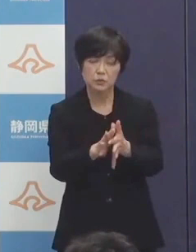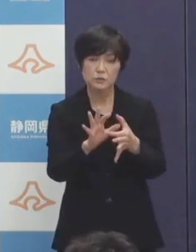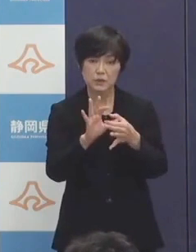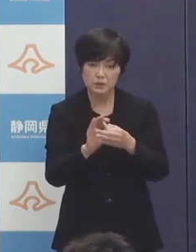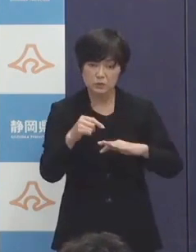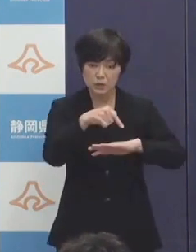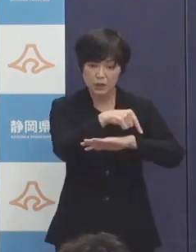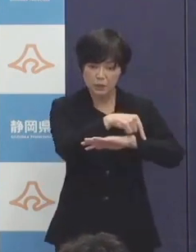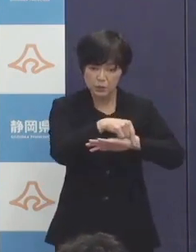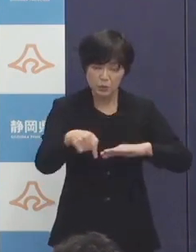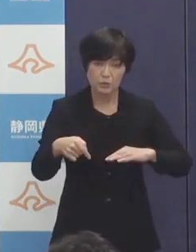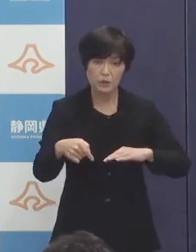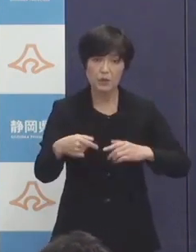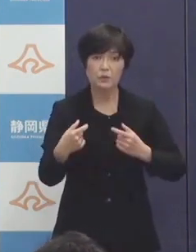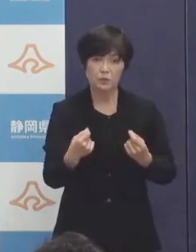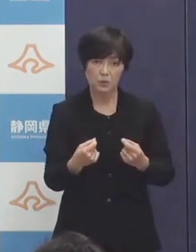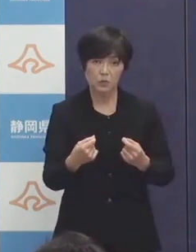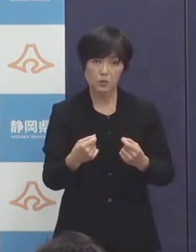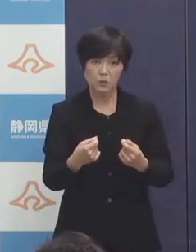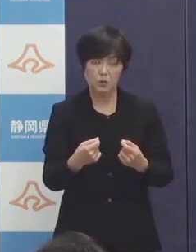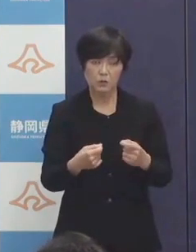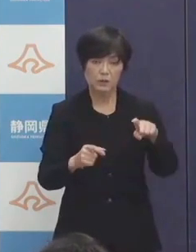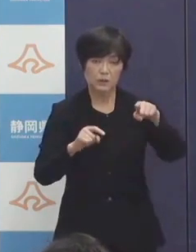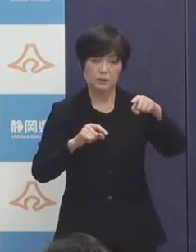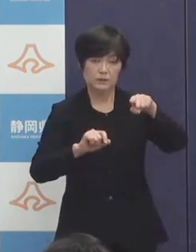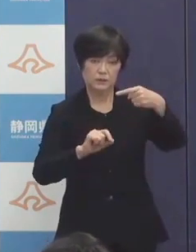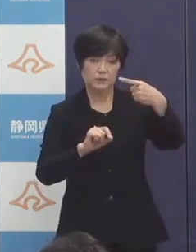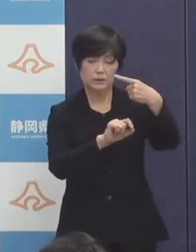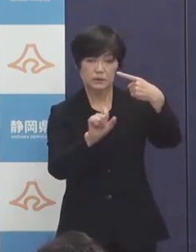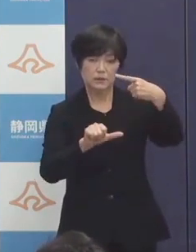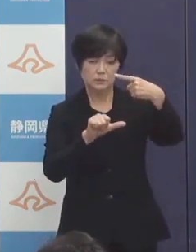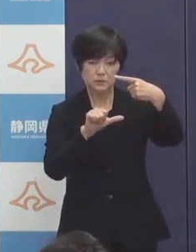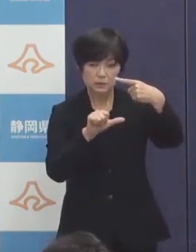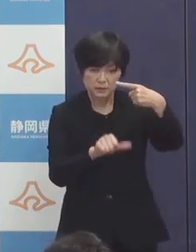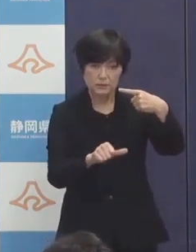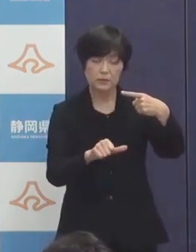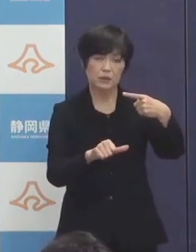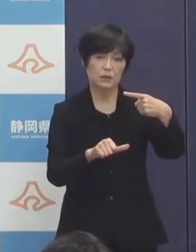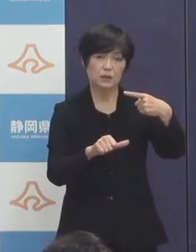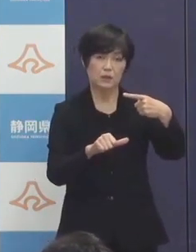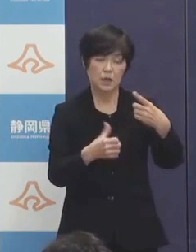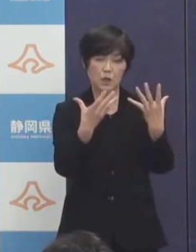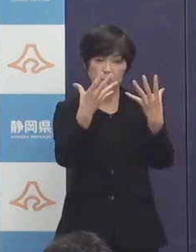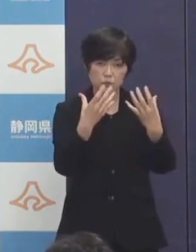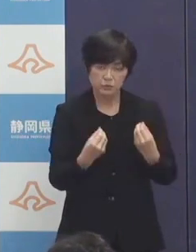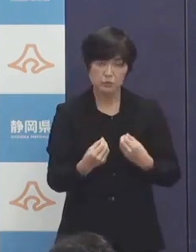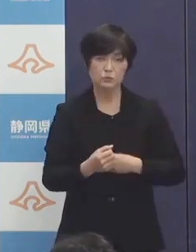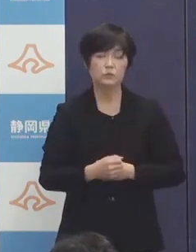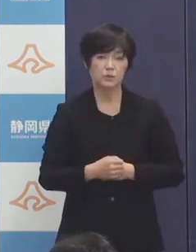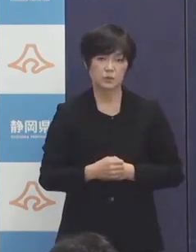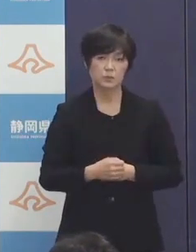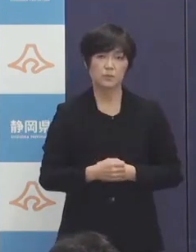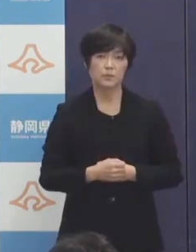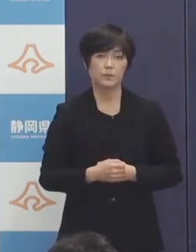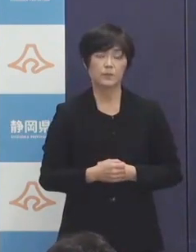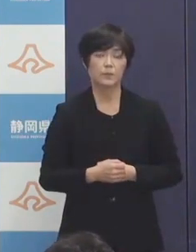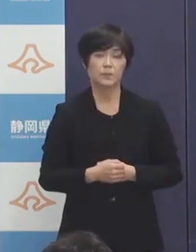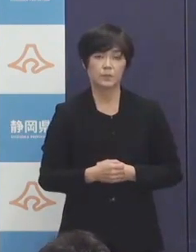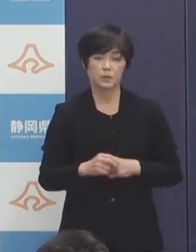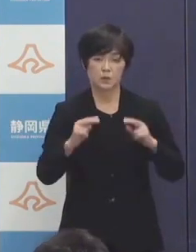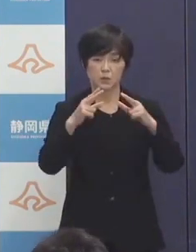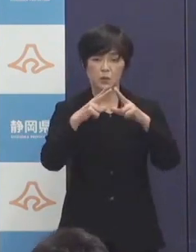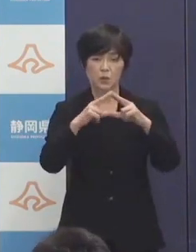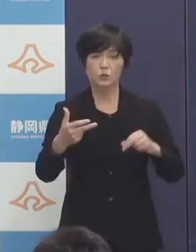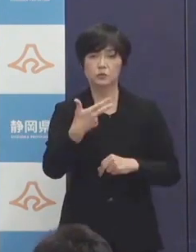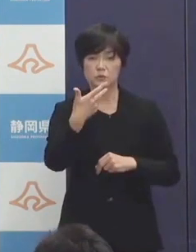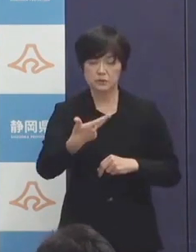定通り1月5日をもって終了いたします。根拠でございますが、富士市